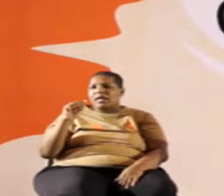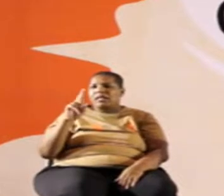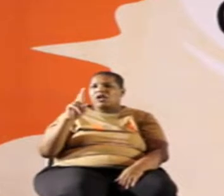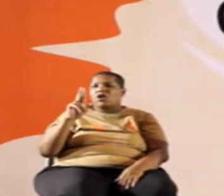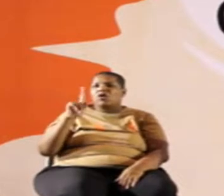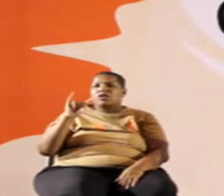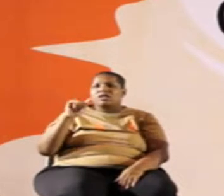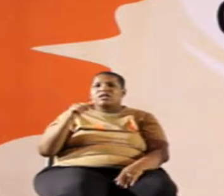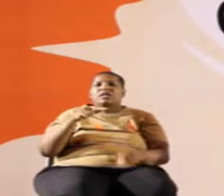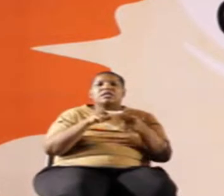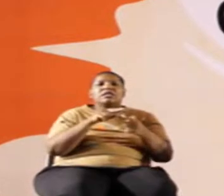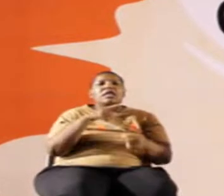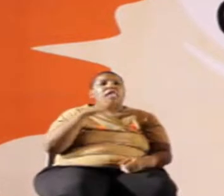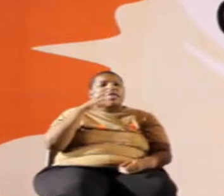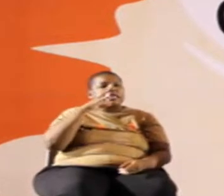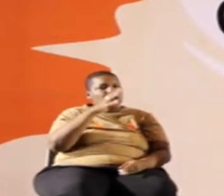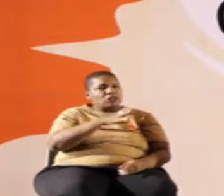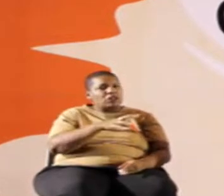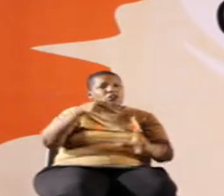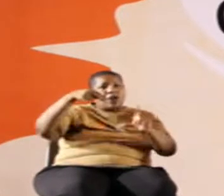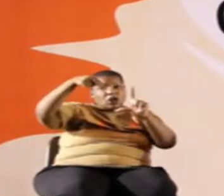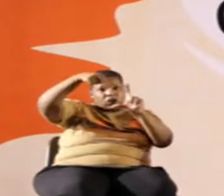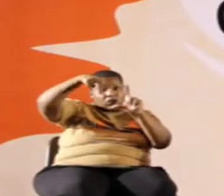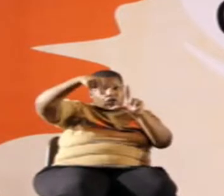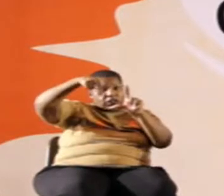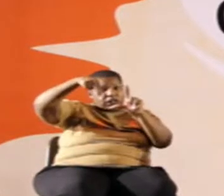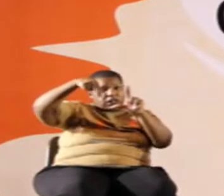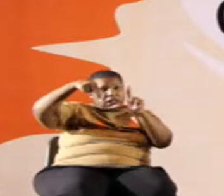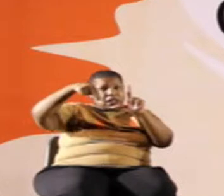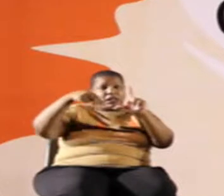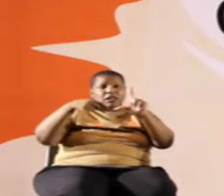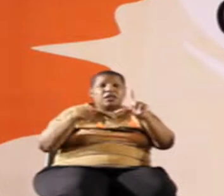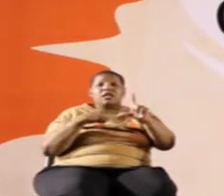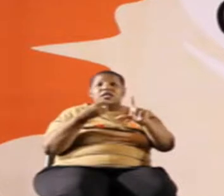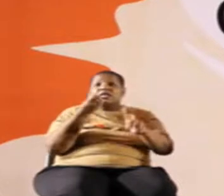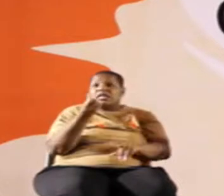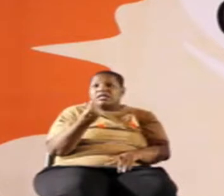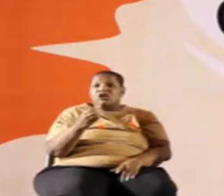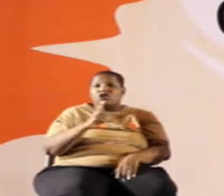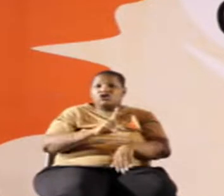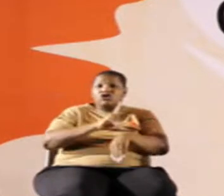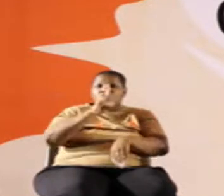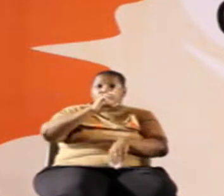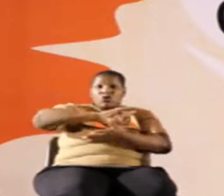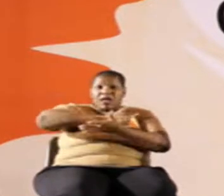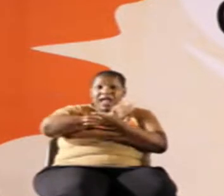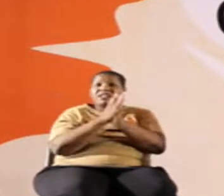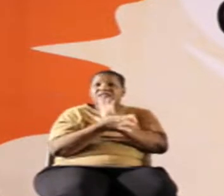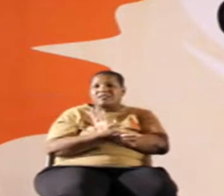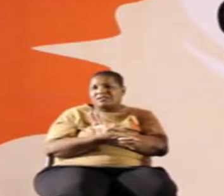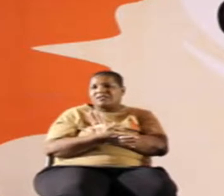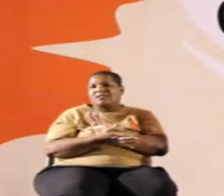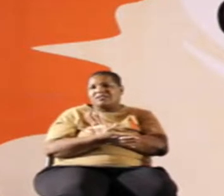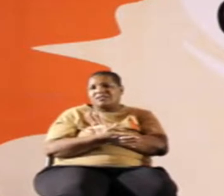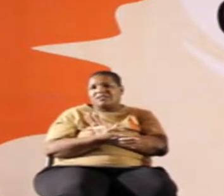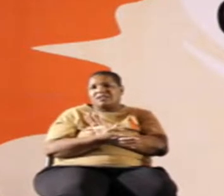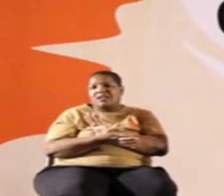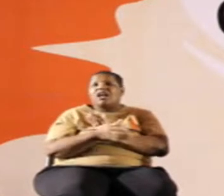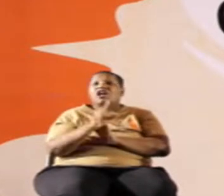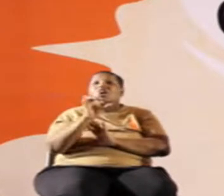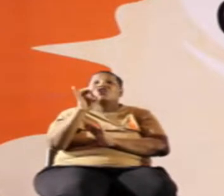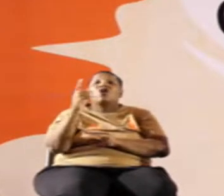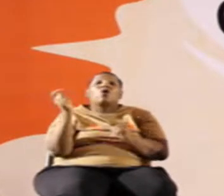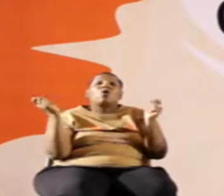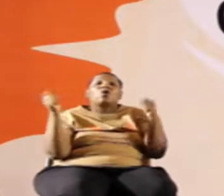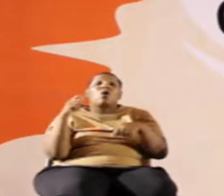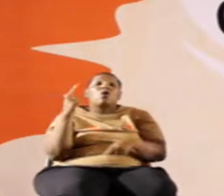Dani Ornelas denunciando uma novela das 6 e o diretor racista que tinha. Não é? Elas só tiveram